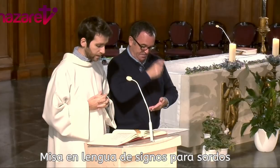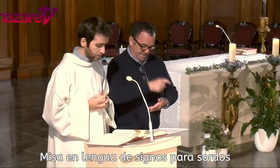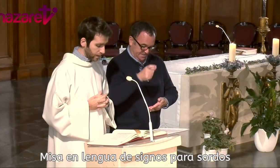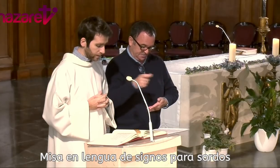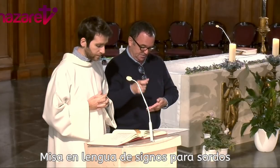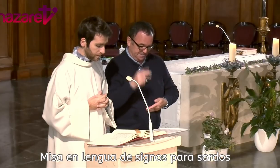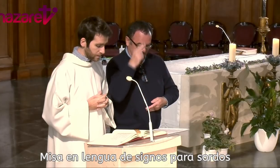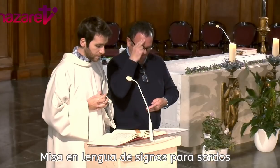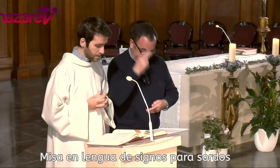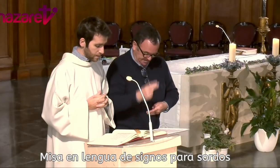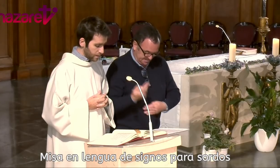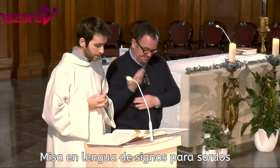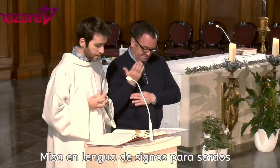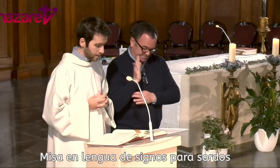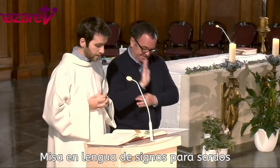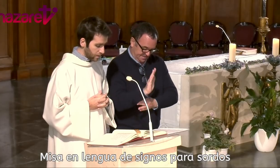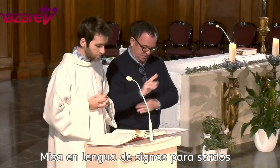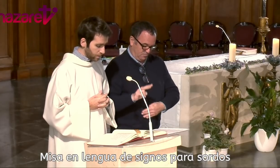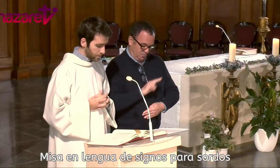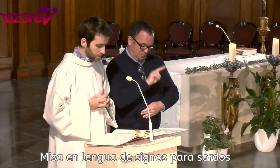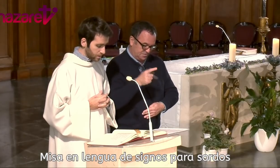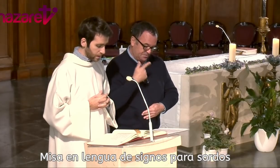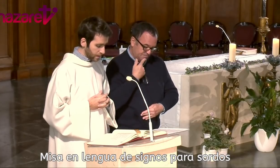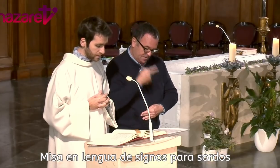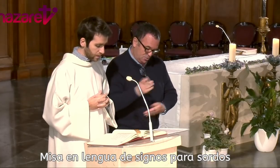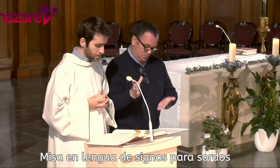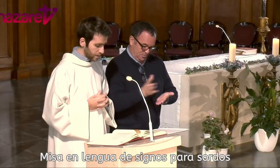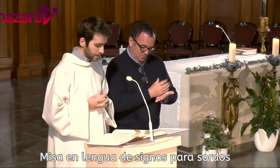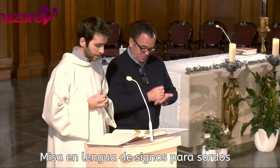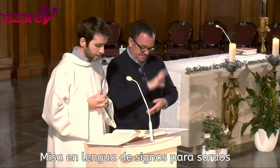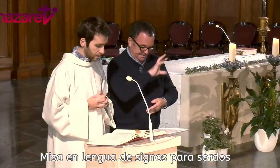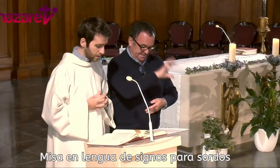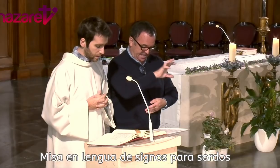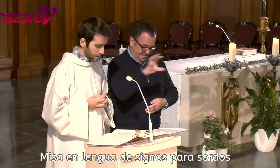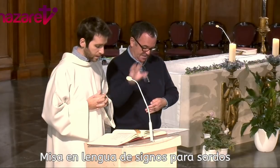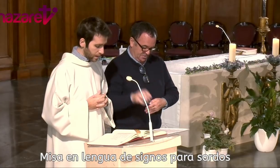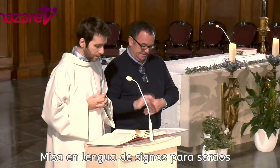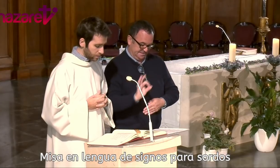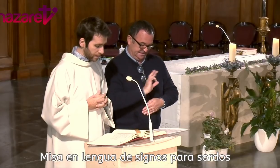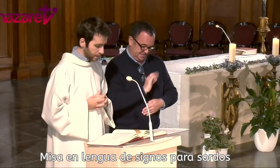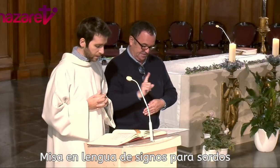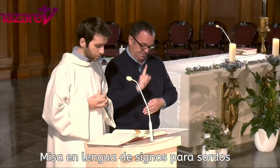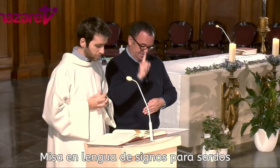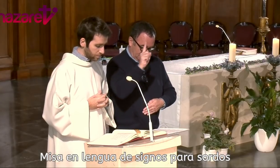toda. Decid a los pueblos, el Señor es Rey. Él gobierna a los pueblos